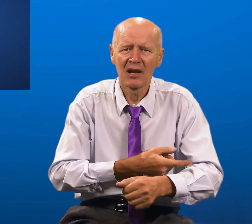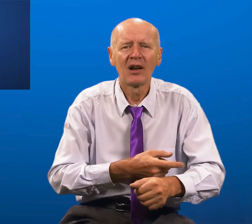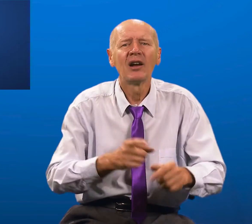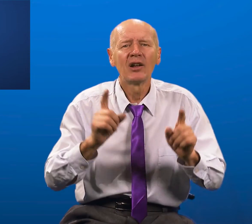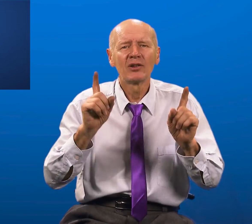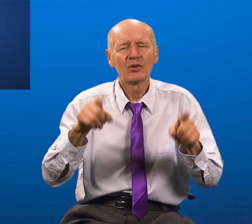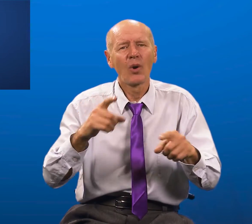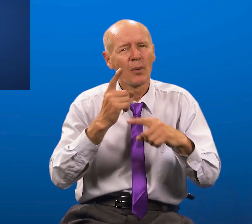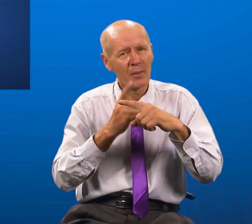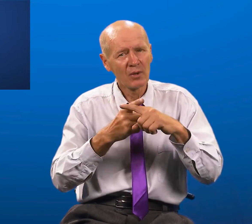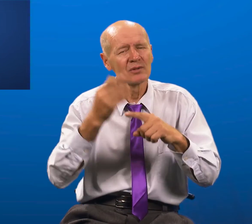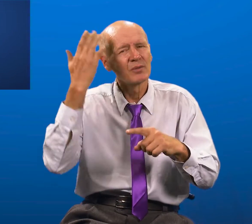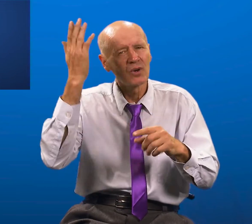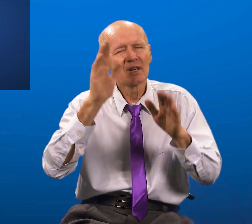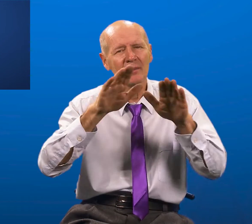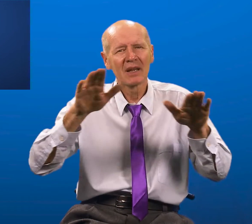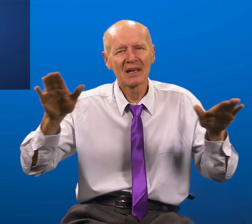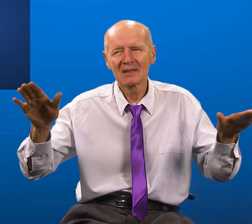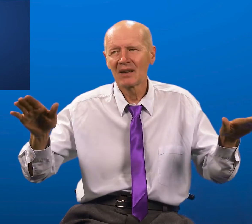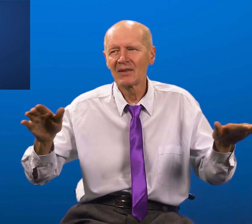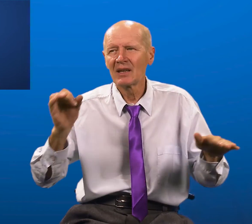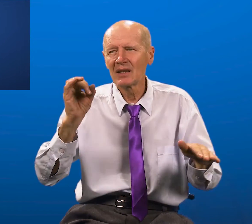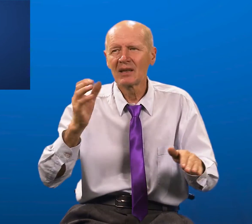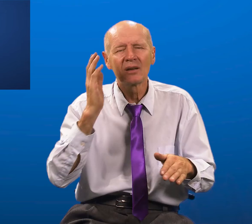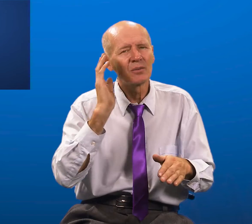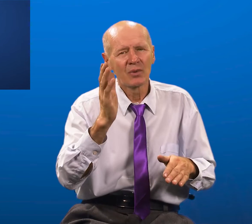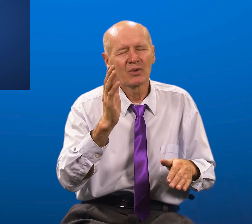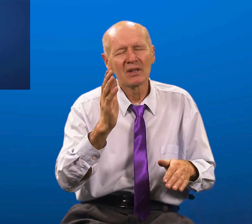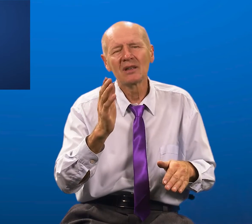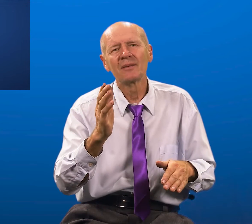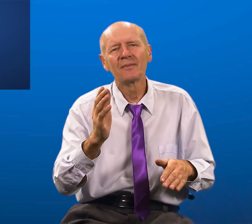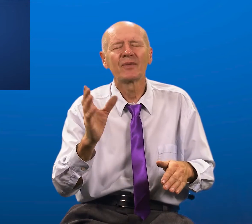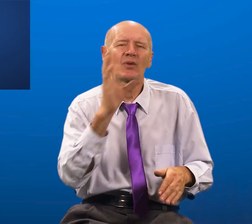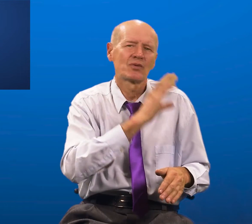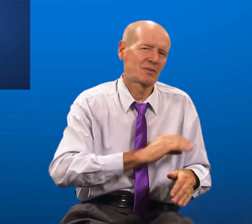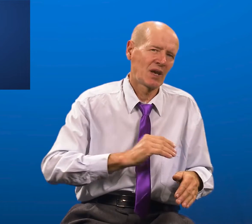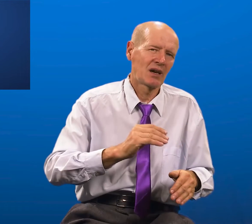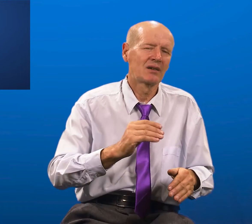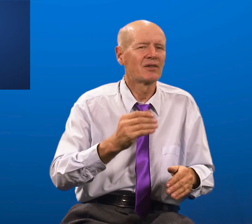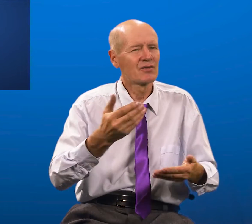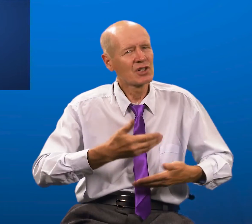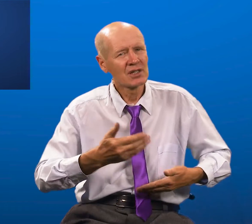будет даровать, то плюс Божье благословение, и будет успех в жизни человека.